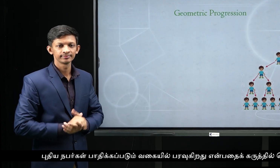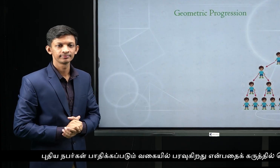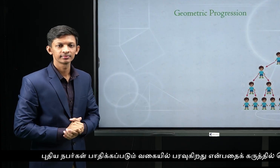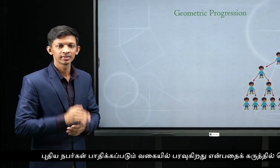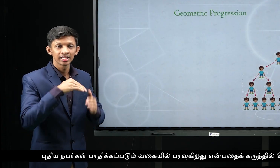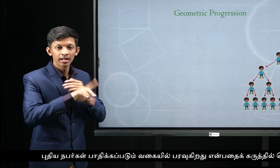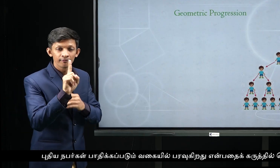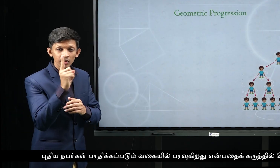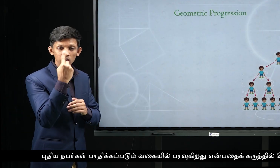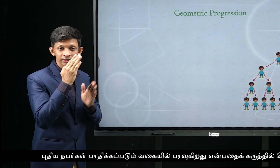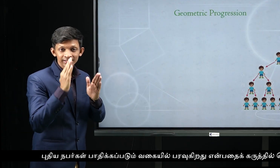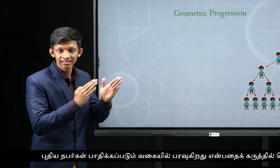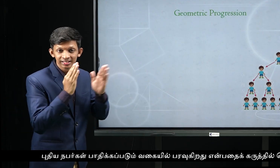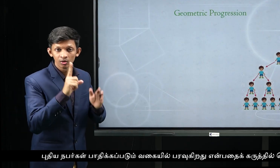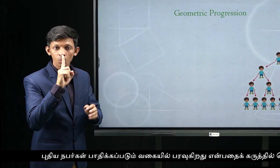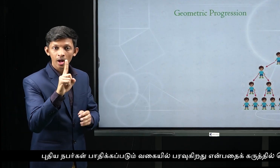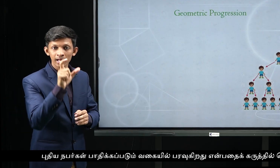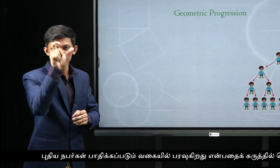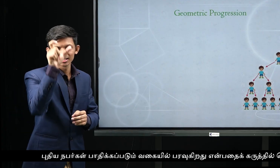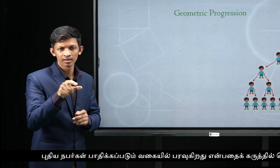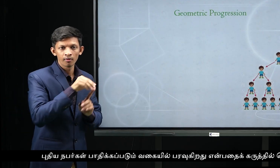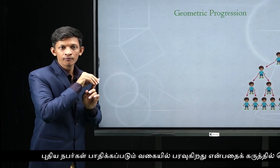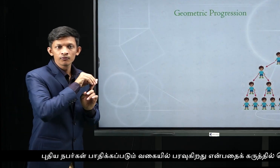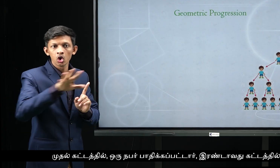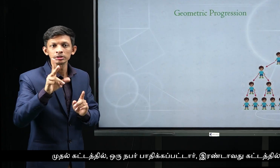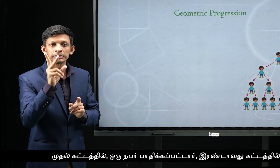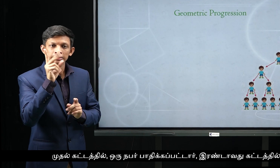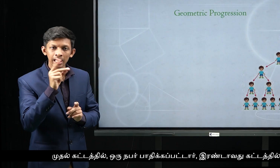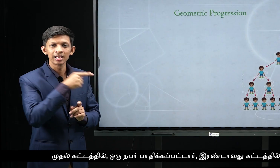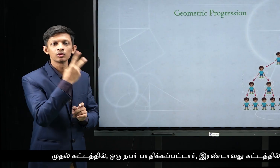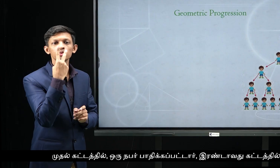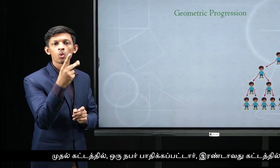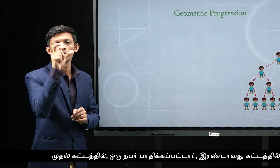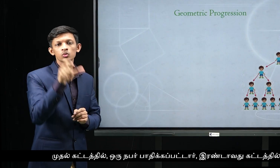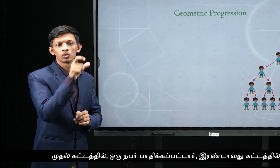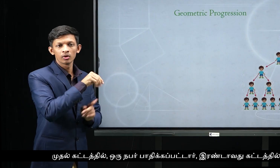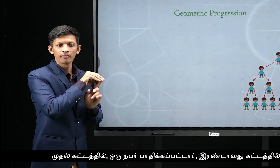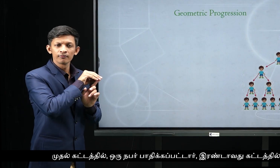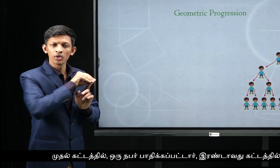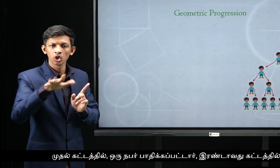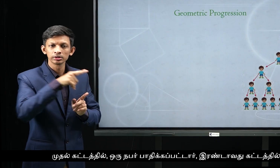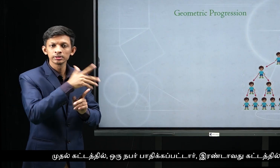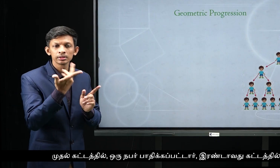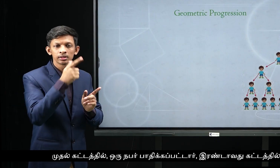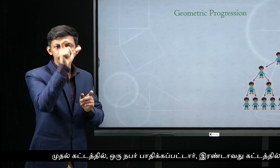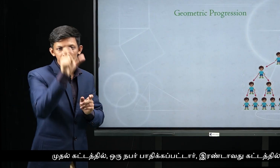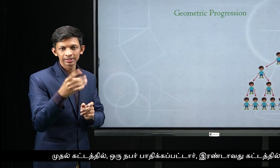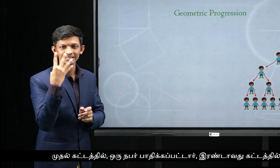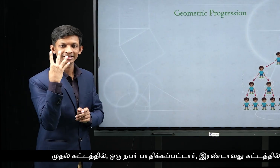வகையில் பரவுகிறது என்பதை கருத்தில் கொள்வோம். முதல் கட்டத்தில் ஒரு நபர் பாதிக்கப்பட்டார். இரண்டாவது